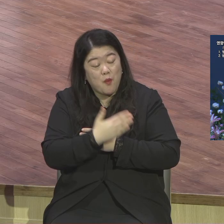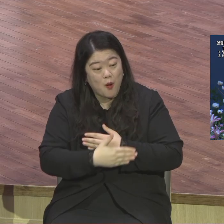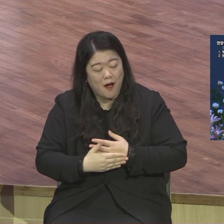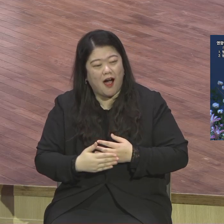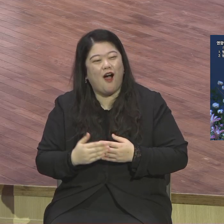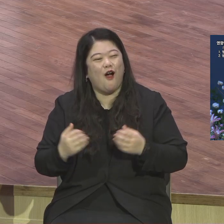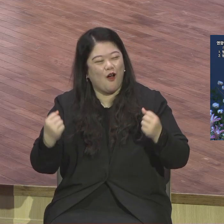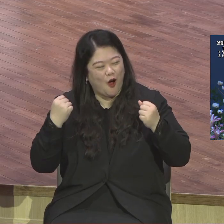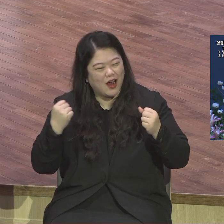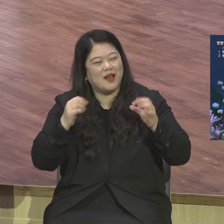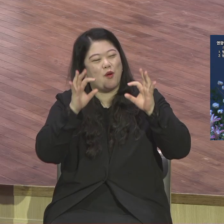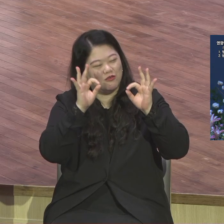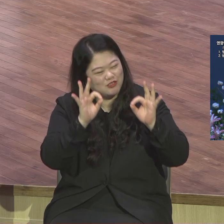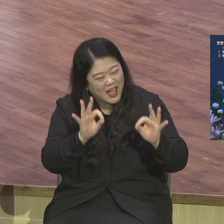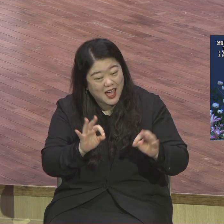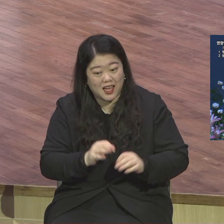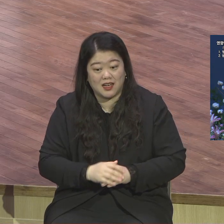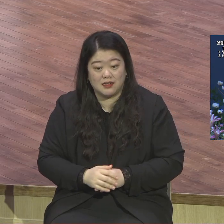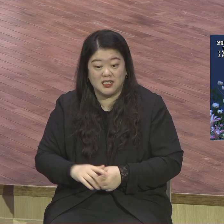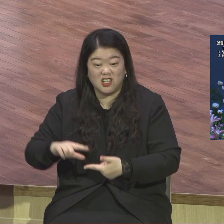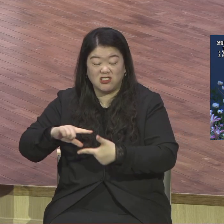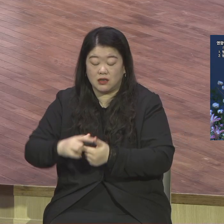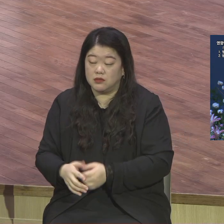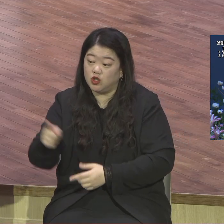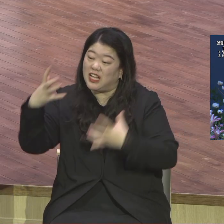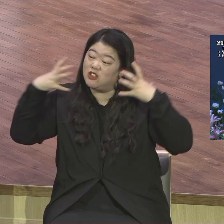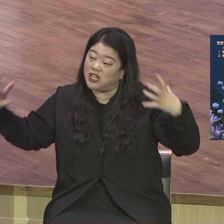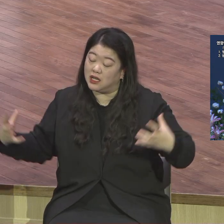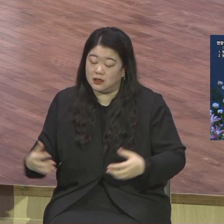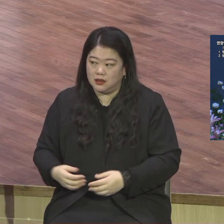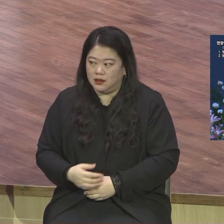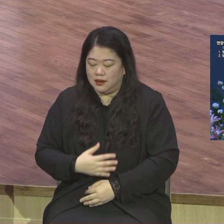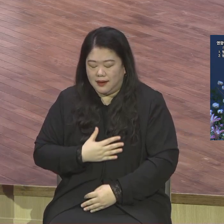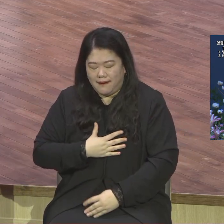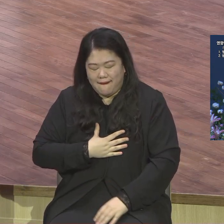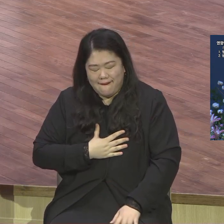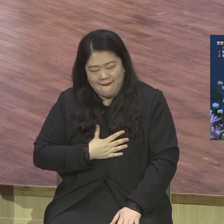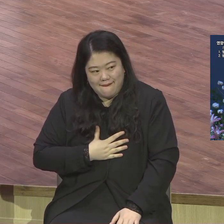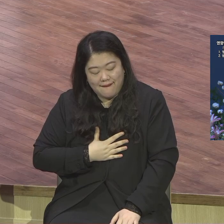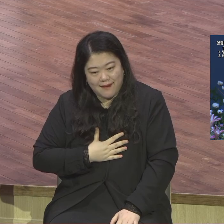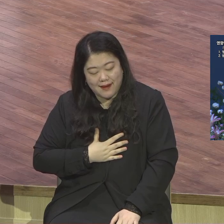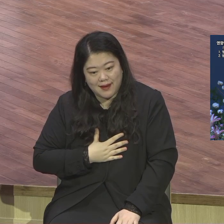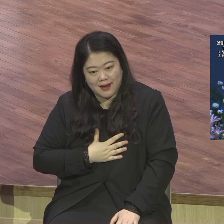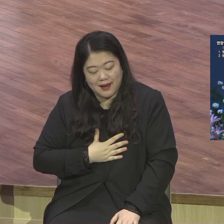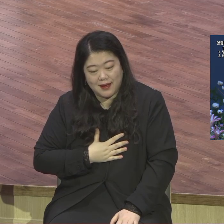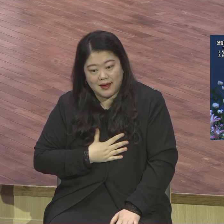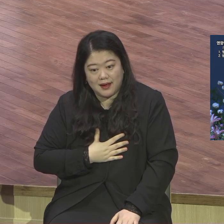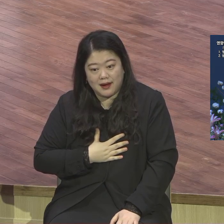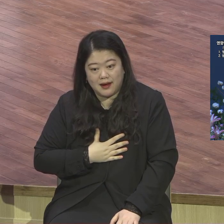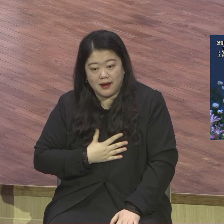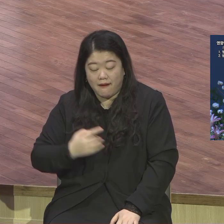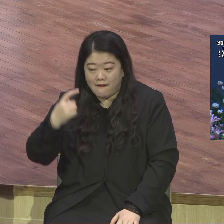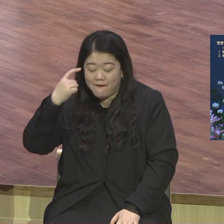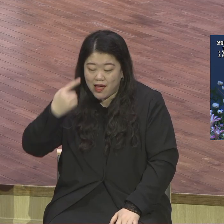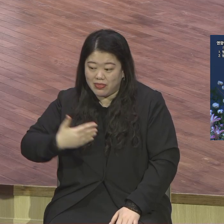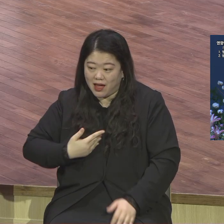눈에 보인 대로 그냥 바로 팍팍 말. 그 사람이 안 그래도 살찐 게 괴로운데 한 번 더 확인시켜 주는